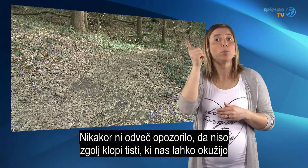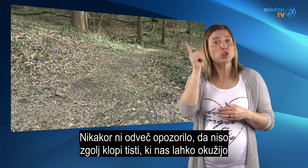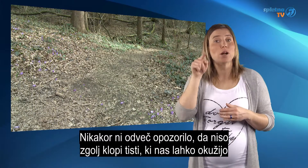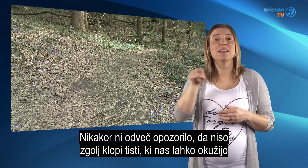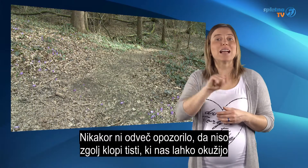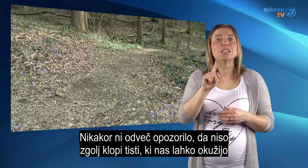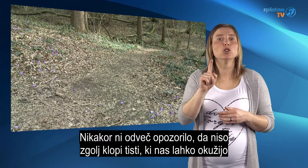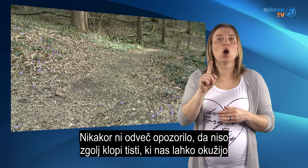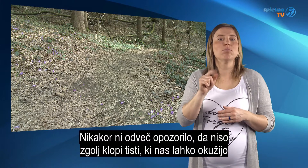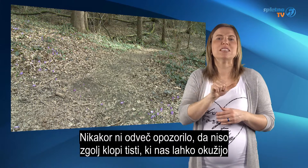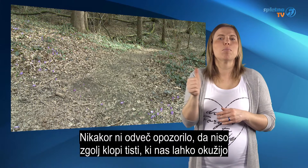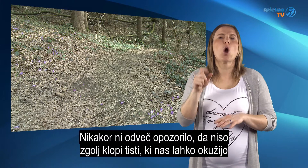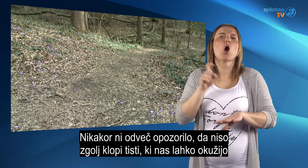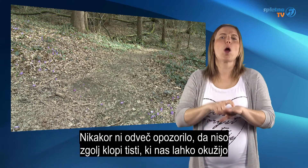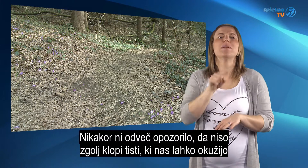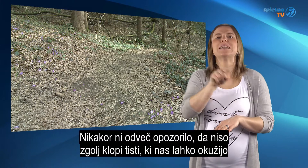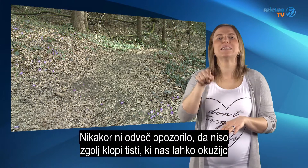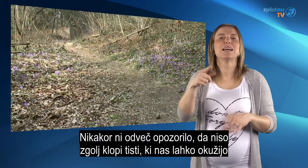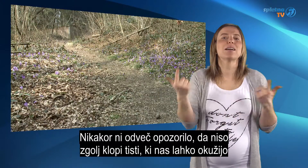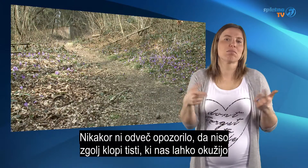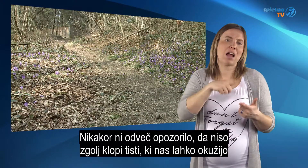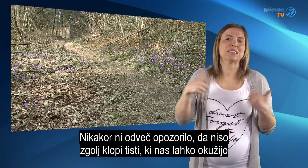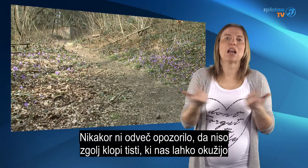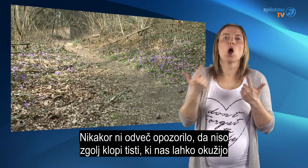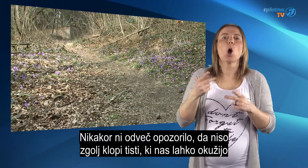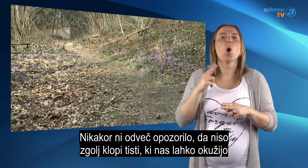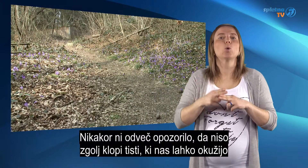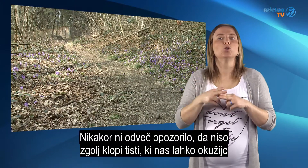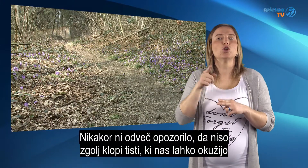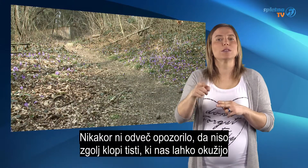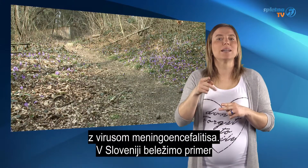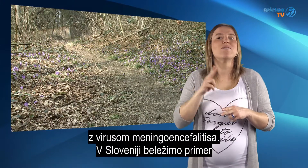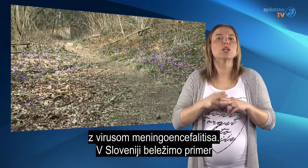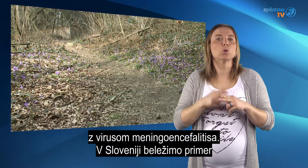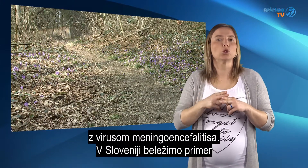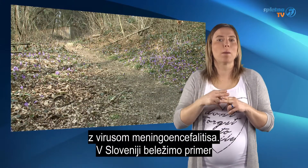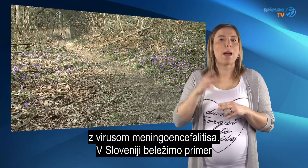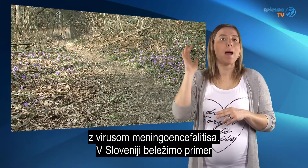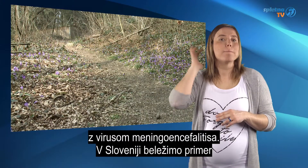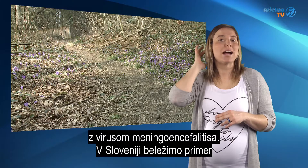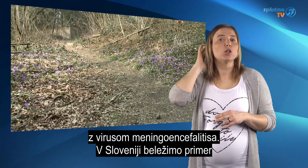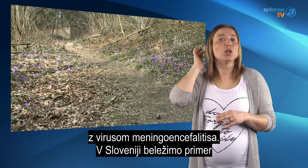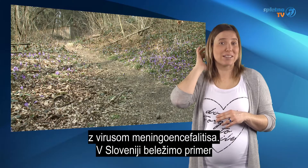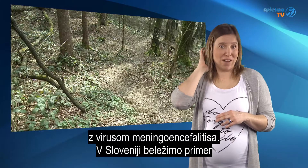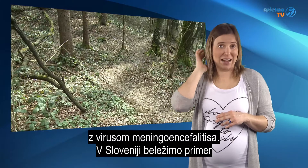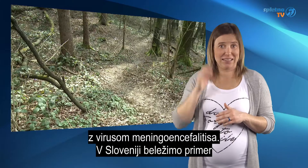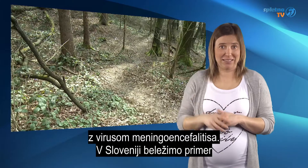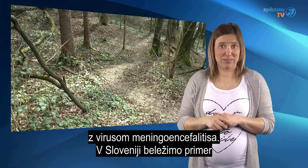Nikakor ni odveč opozorilo, da niso zgolj klopi tisti, ki nas lahko okužijo z virusom